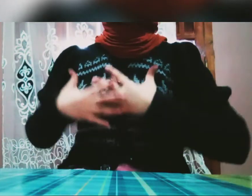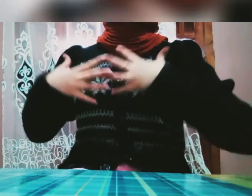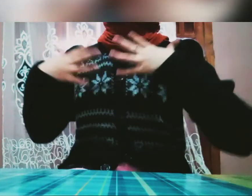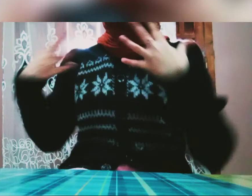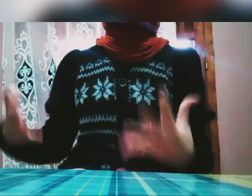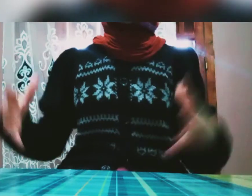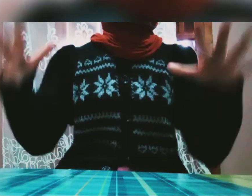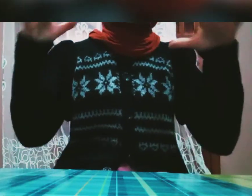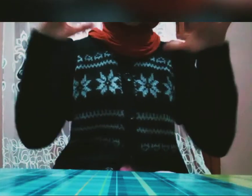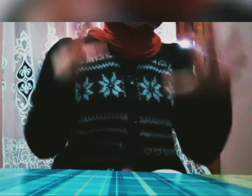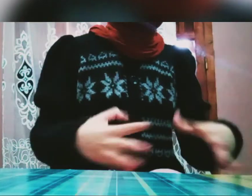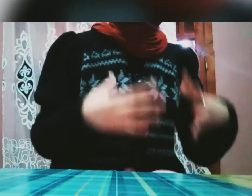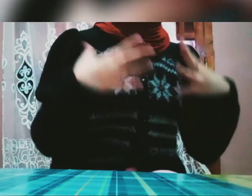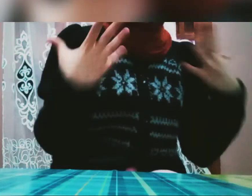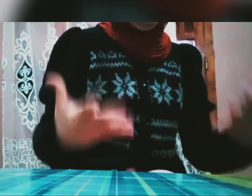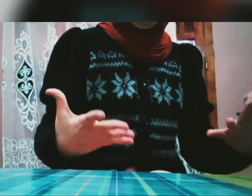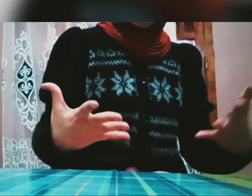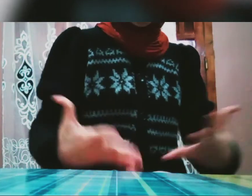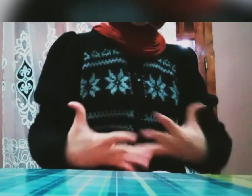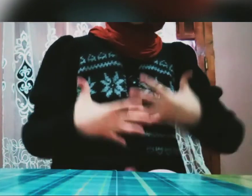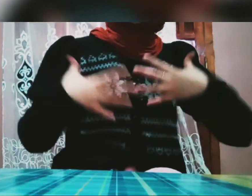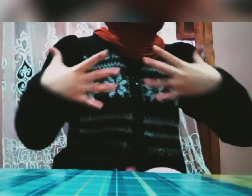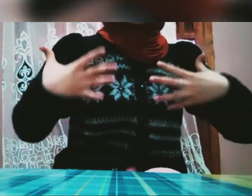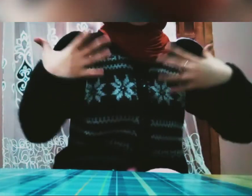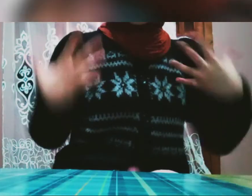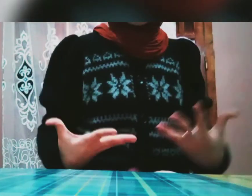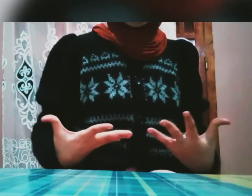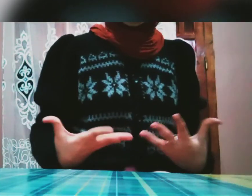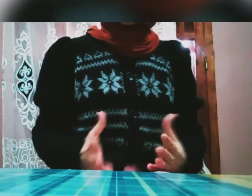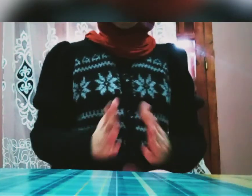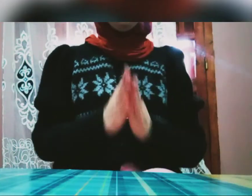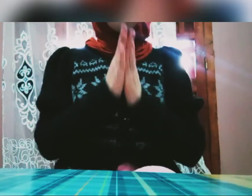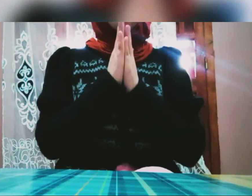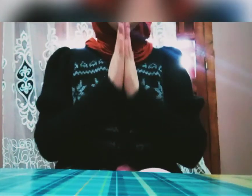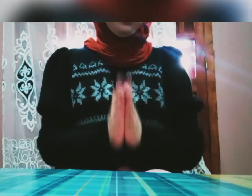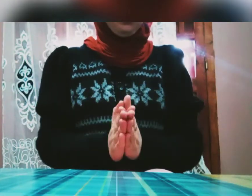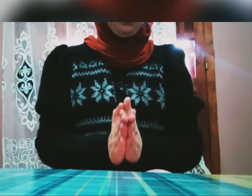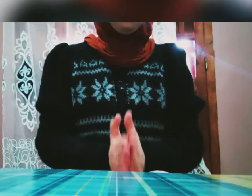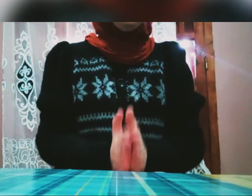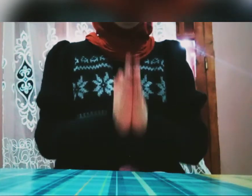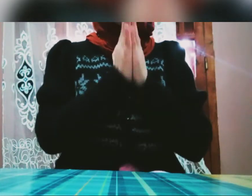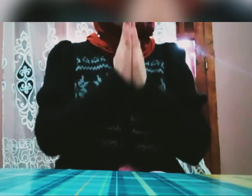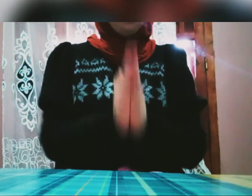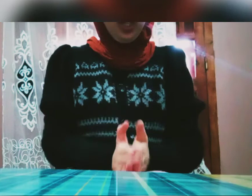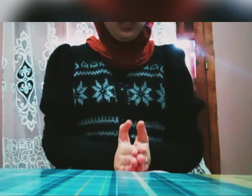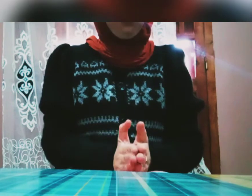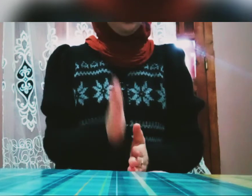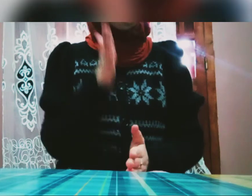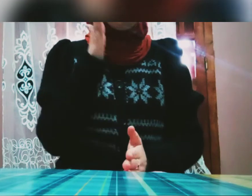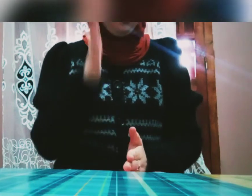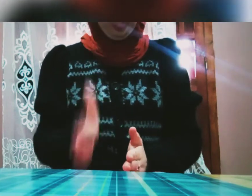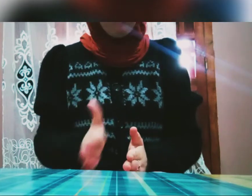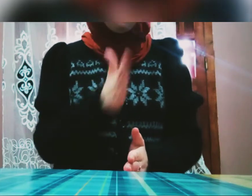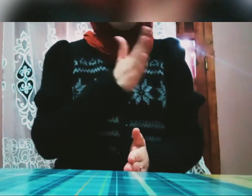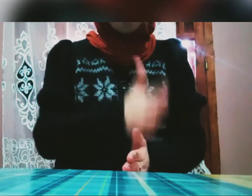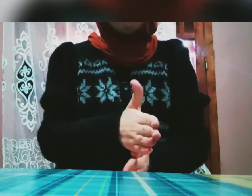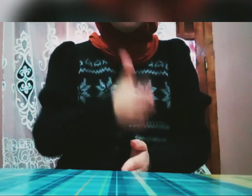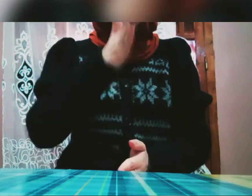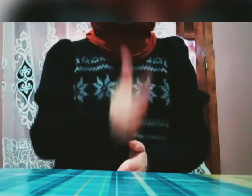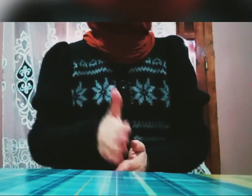متميز في هذاك المجال اللي هو يحبه وعنده شغف فيه. فلهذا إن فشلت في هذا المجال أو أخفقت ابقى